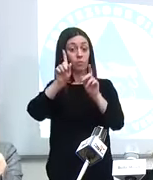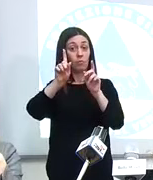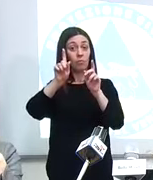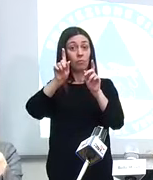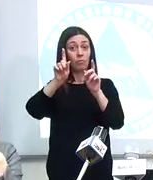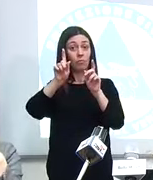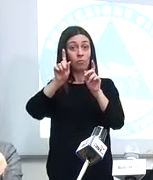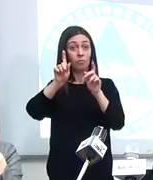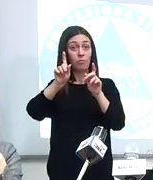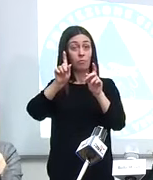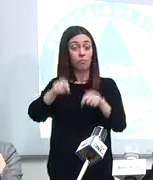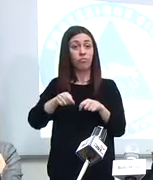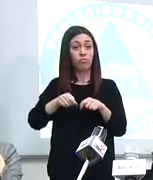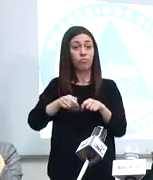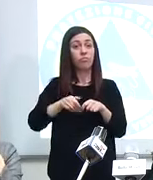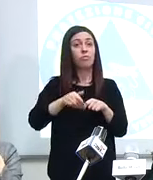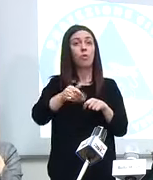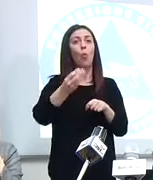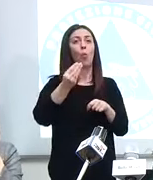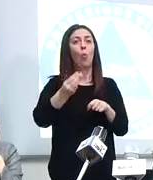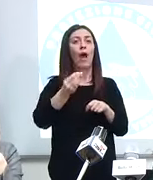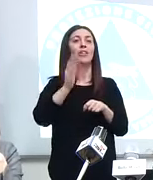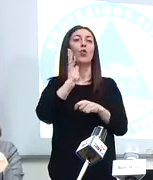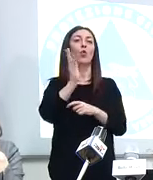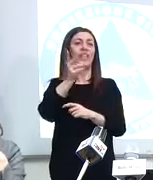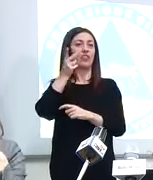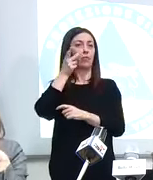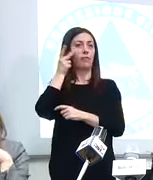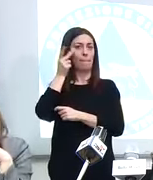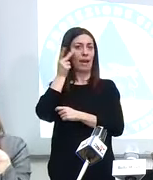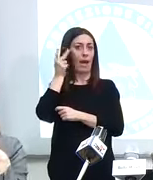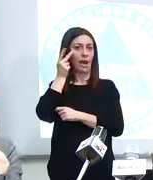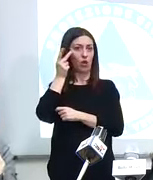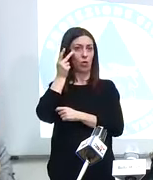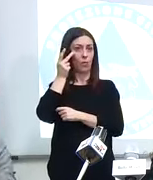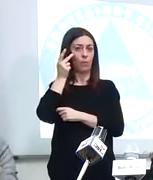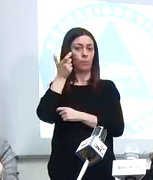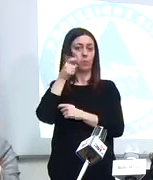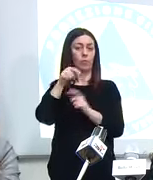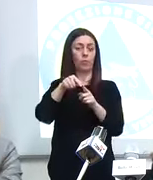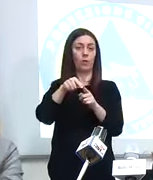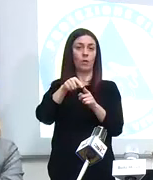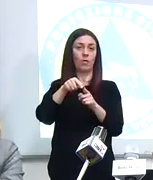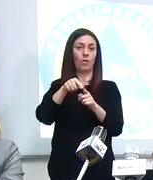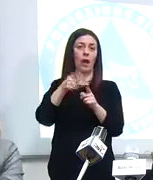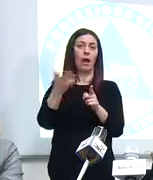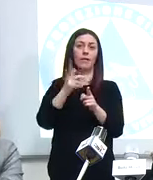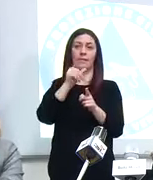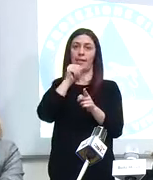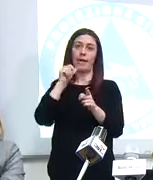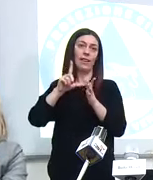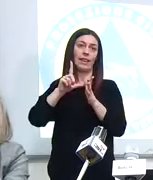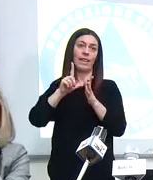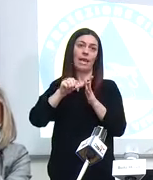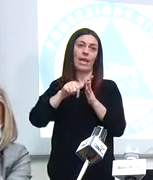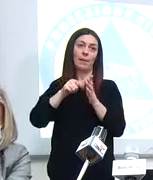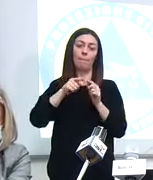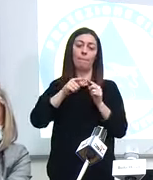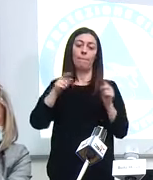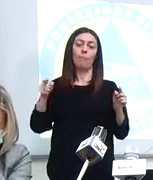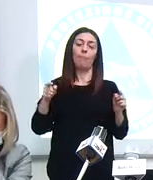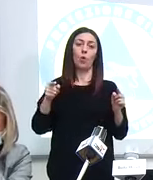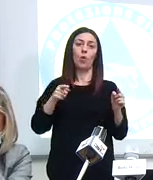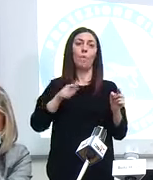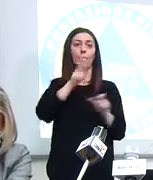15 di febbraio, perché a quel punto avremo il tempo intanto di invitare le persone, perché è chiaro che dobbiamo dare questo lasso di